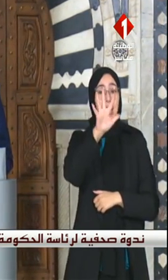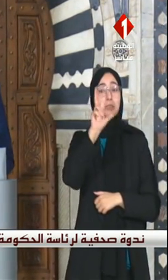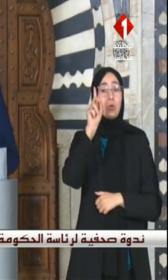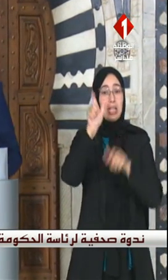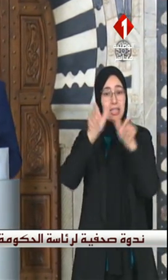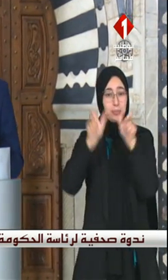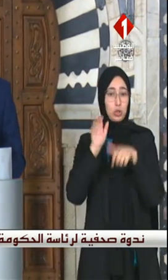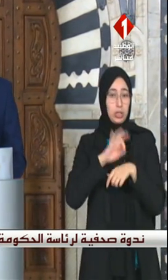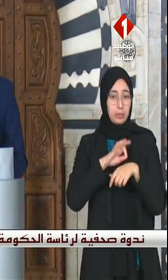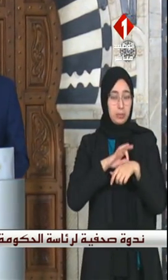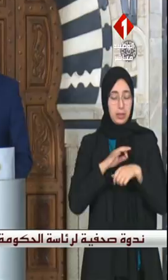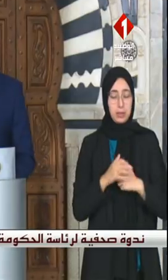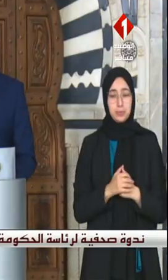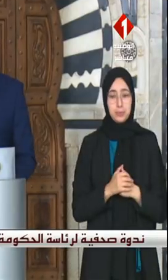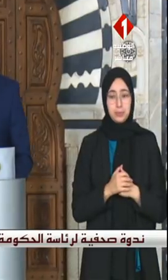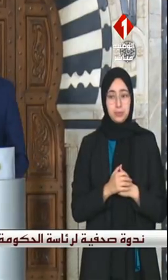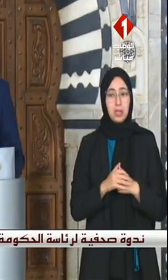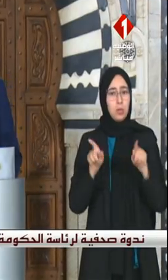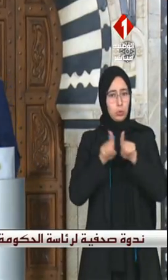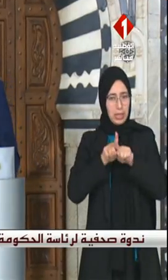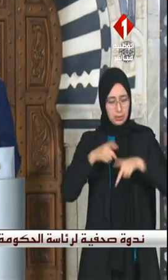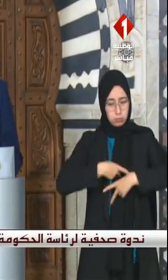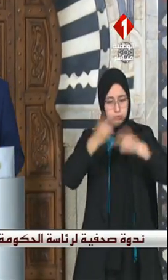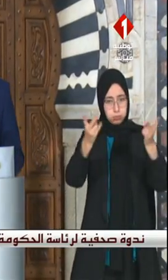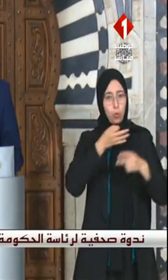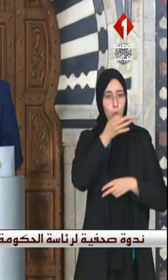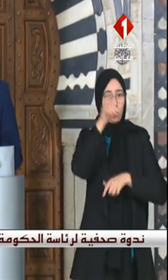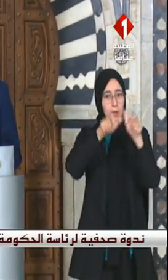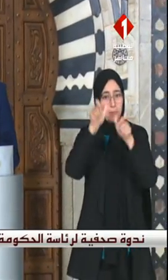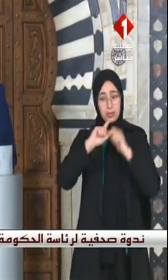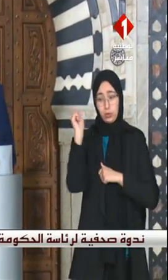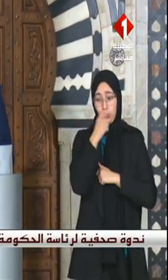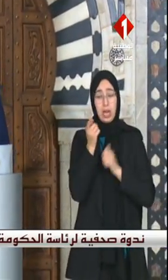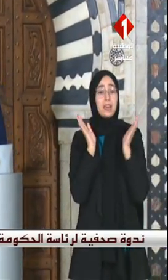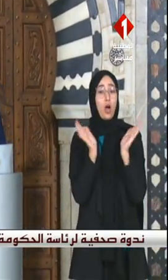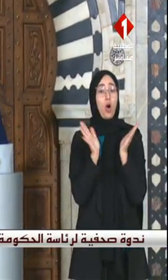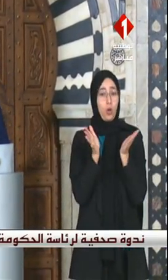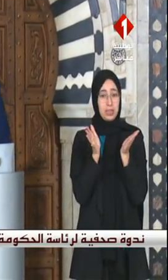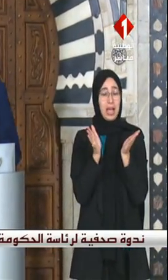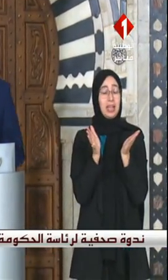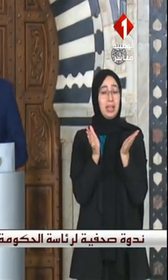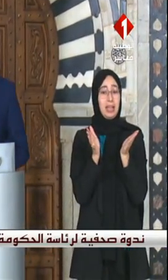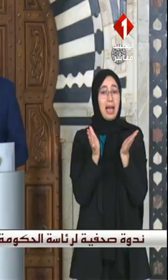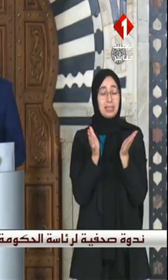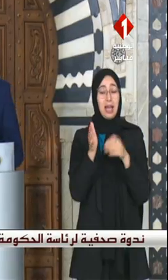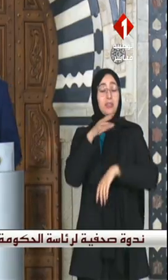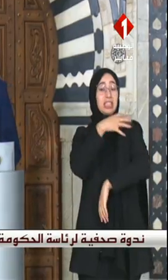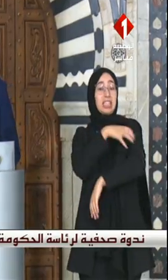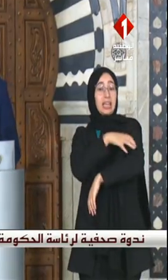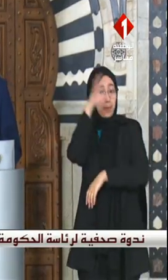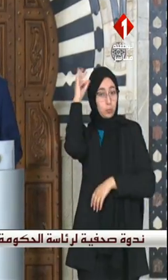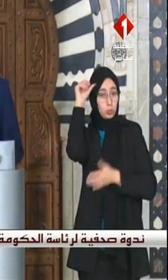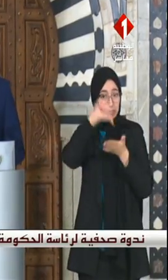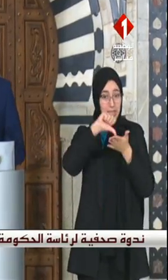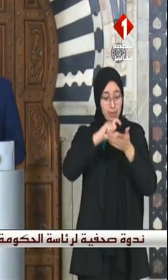مريض. كذلك حبنا نعلن على نيتنا تطوير مستشفيات ميدانية بالكرم بتونس